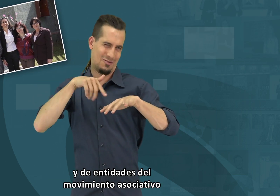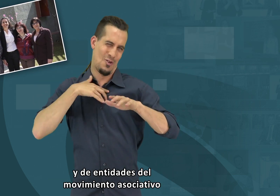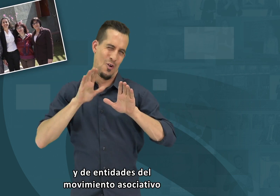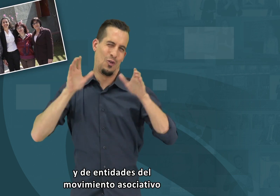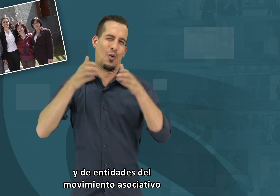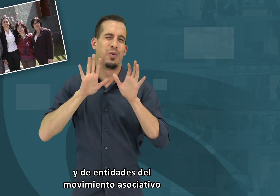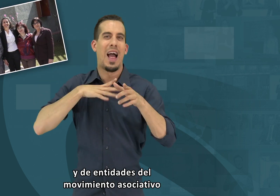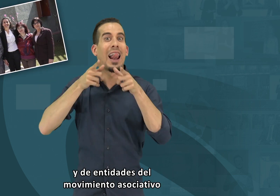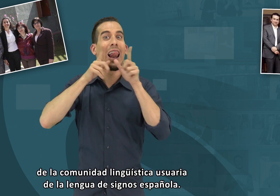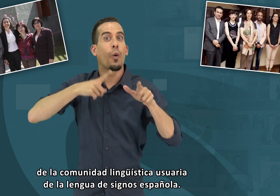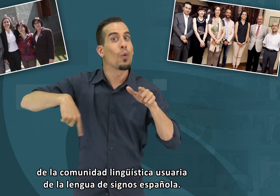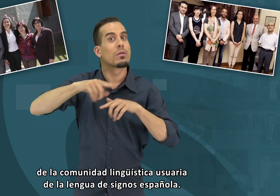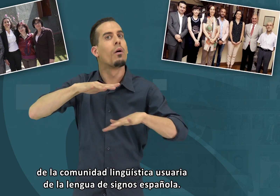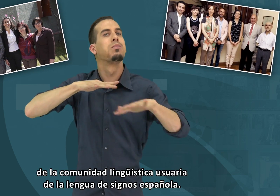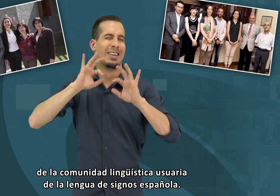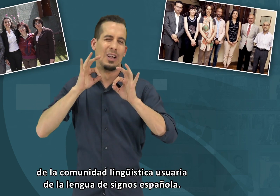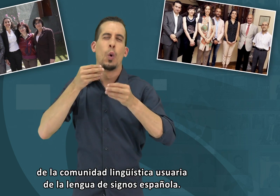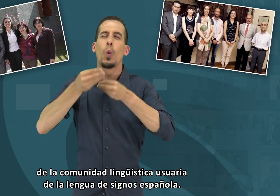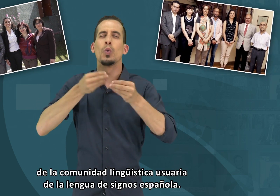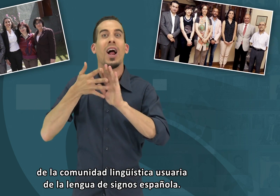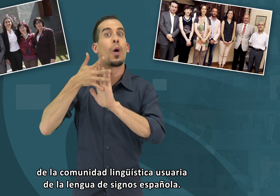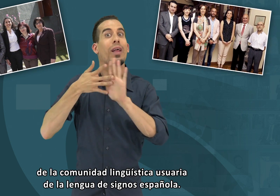lingüística usuaria de la lengua de signos española.